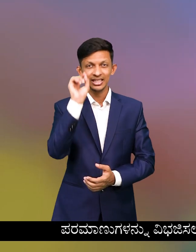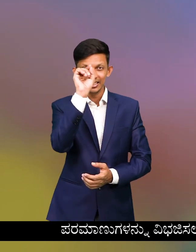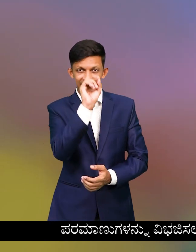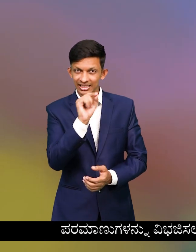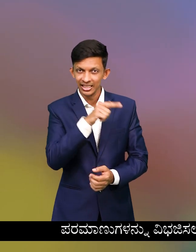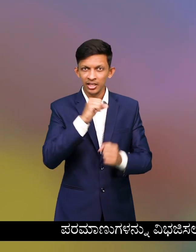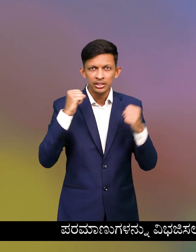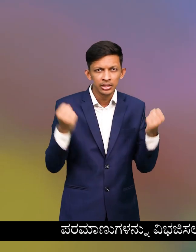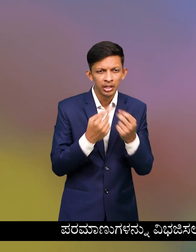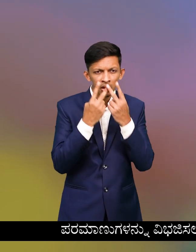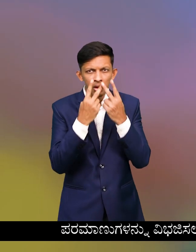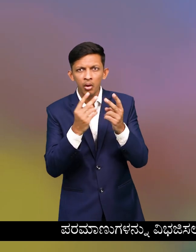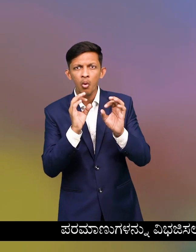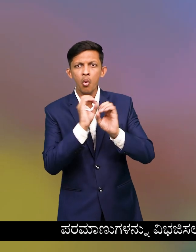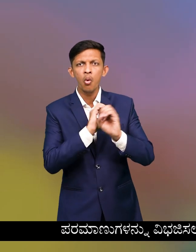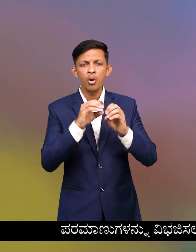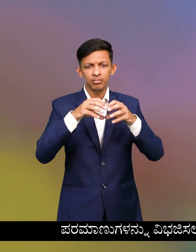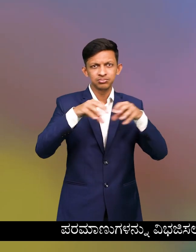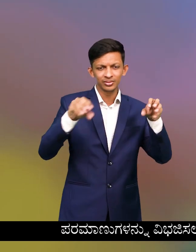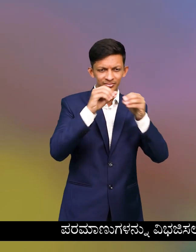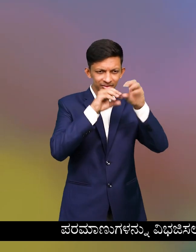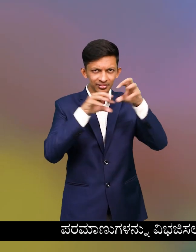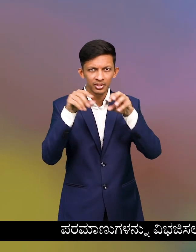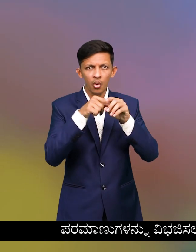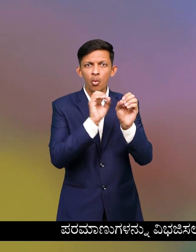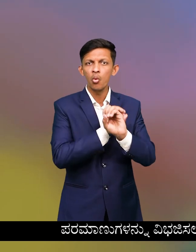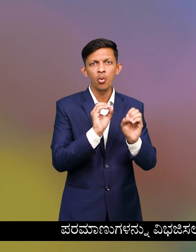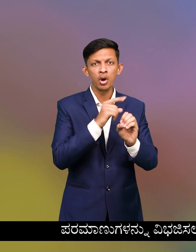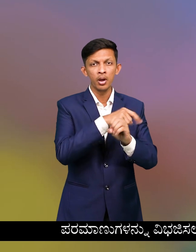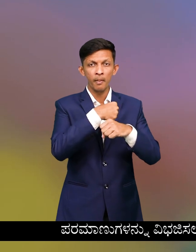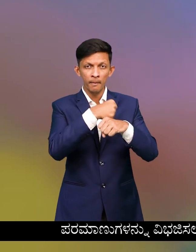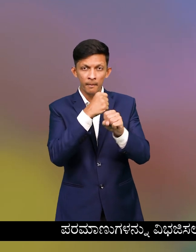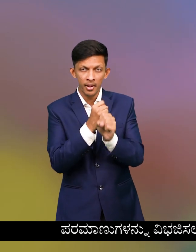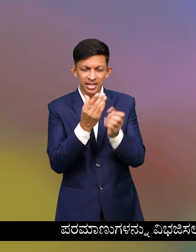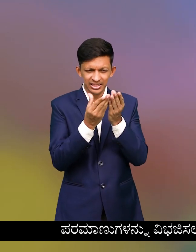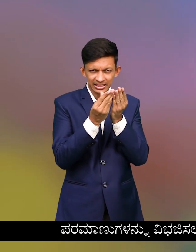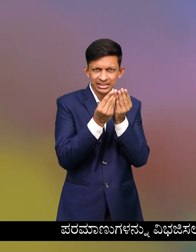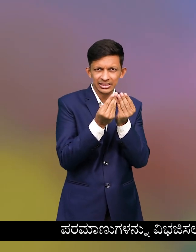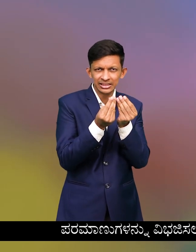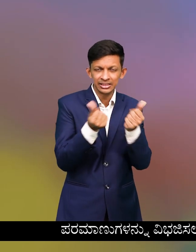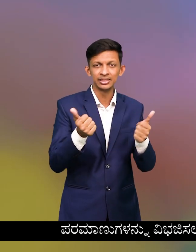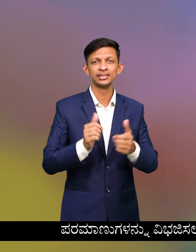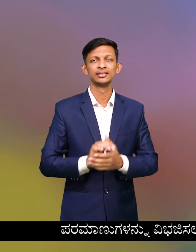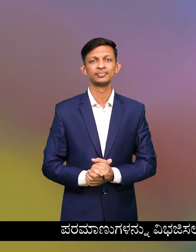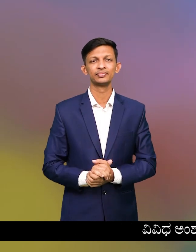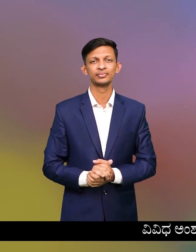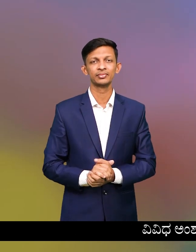ಪರಮಾಣುಗಳನ್ನು ವಿಭಜಿಸಲಾಗುವುದಿಲ್ಲ, ರಚಿಸಲಾಗುವುದಿಲ್ಲ ಅಥವಾ ನಾಶಪಡಿಸಲಾಗುವುದಿಲ್ಲ. ವಿವಿಧ